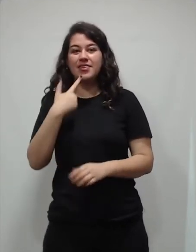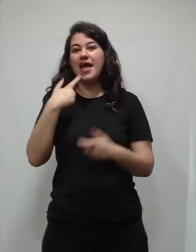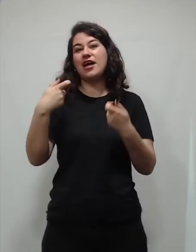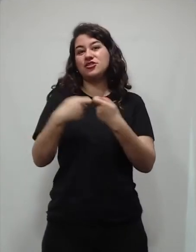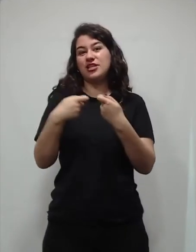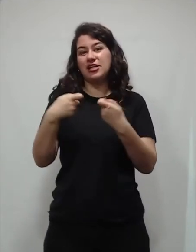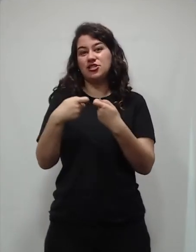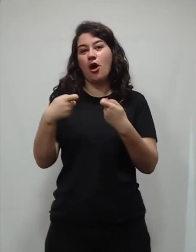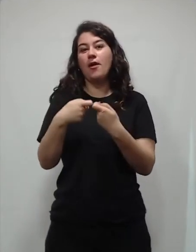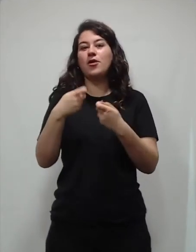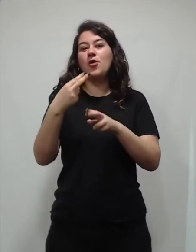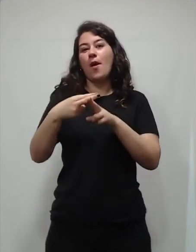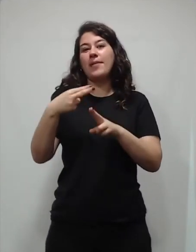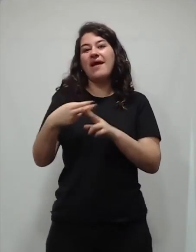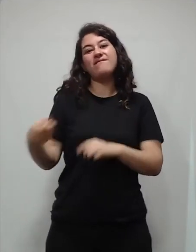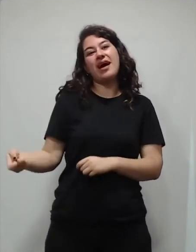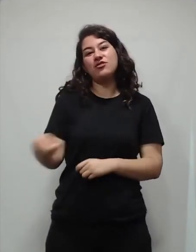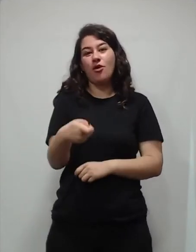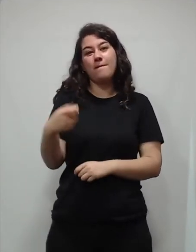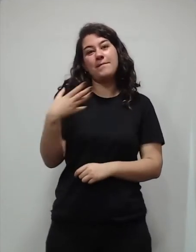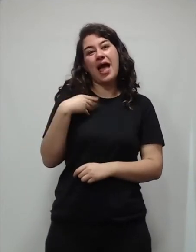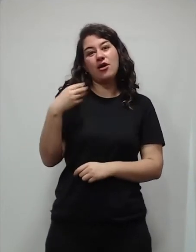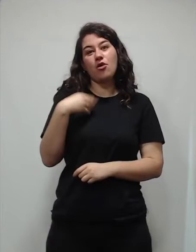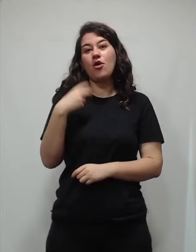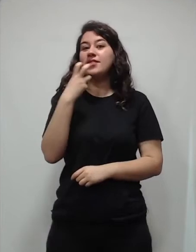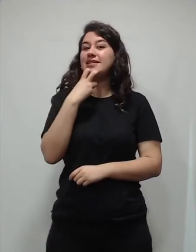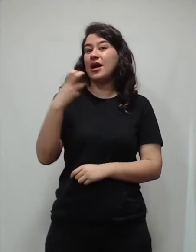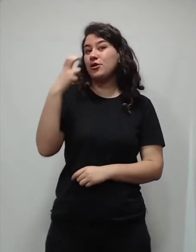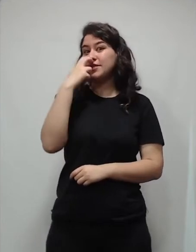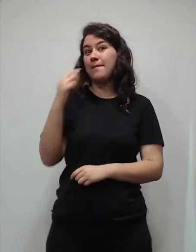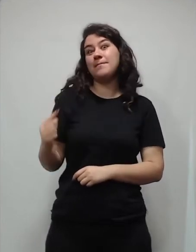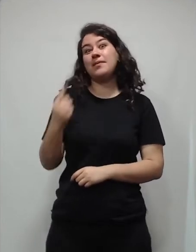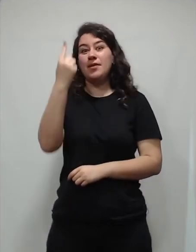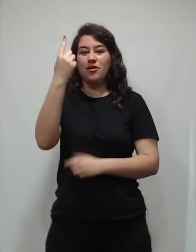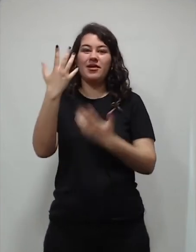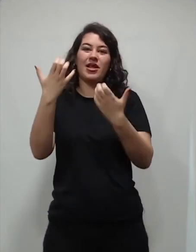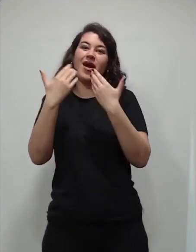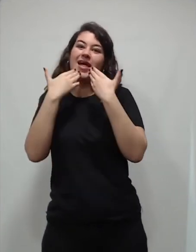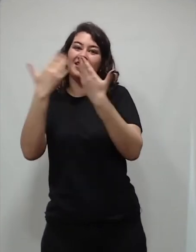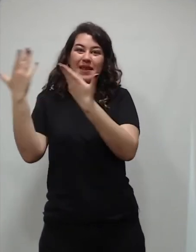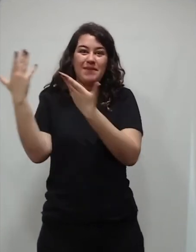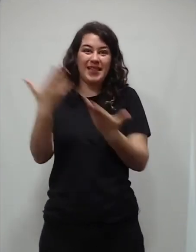José de Personas Ciegas y con Baja Visión. Primero agradecer la invitación